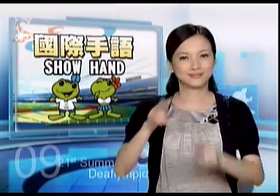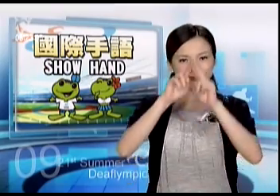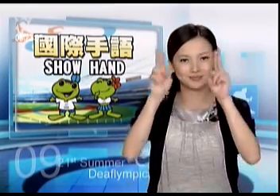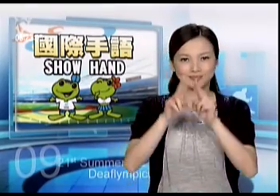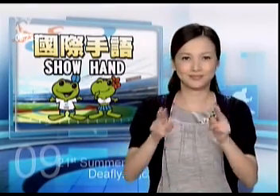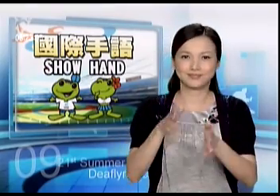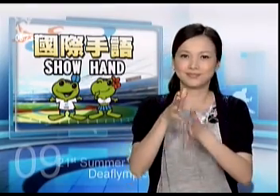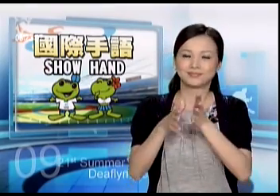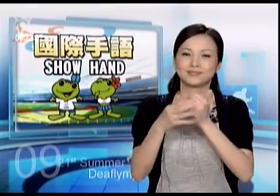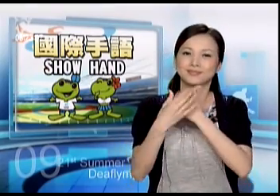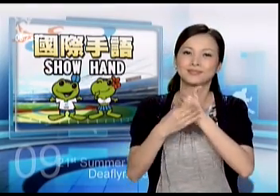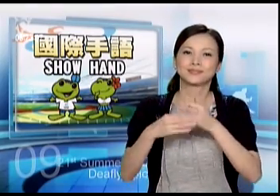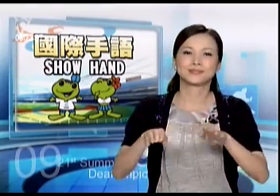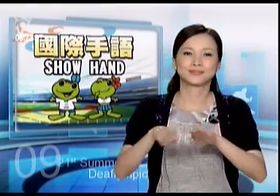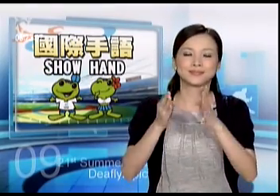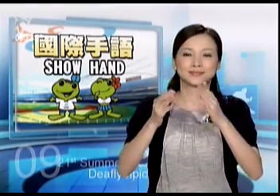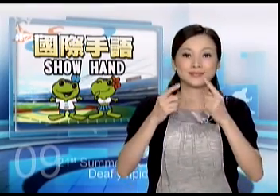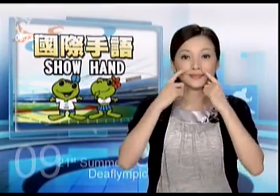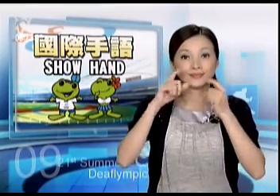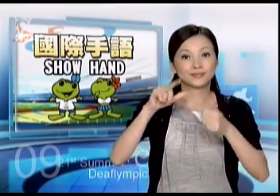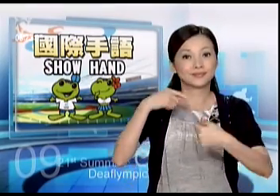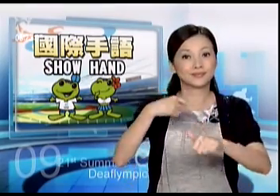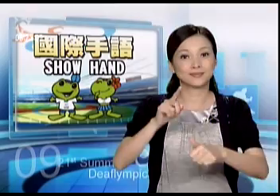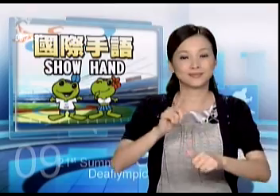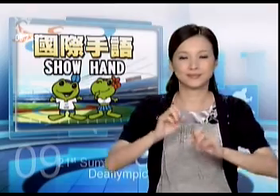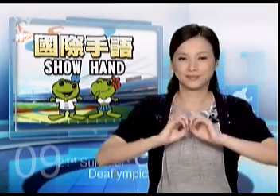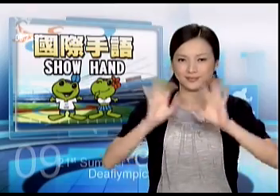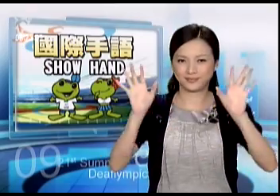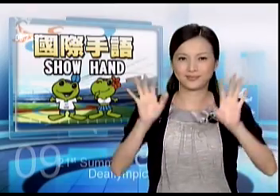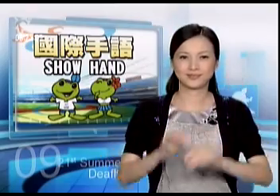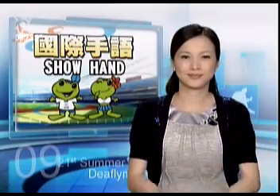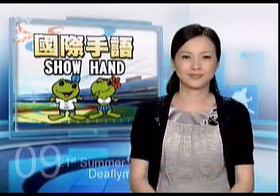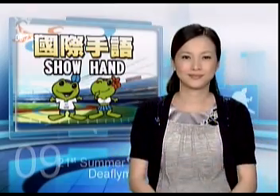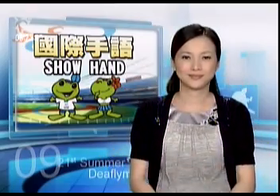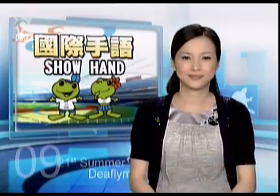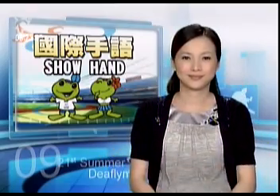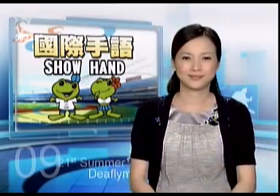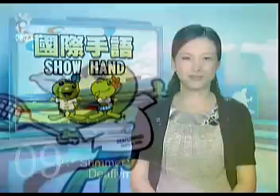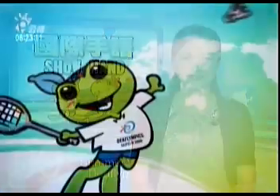接下来国际手语时间，看看吴龙老师要教什么单字。